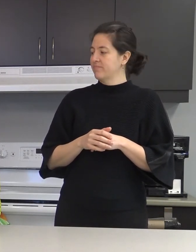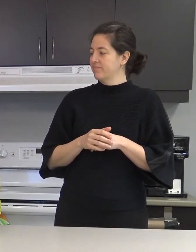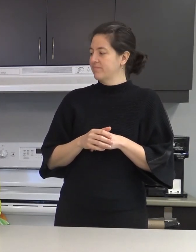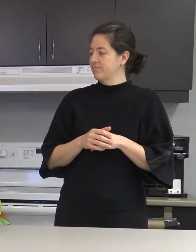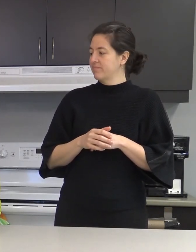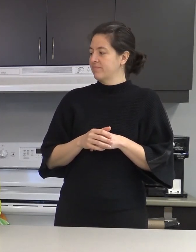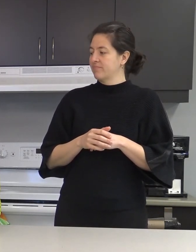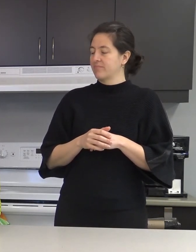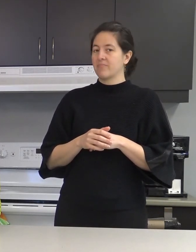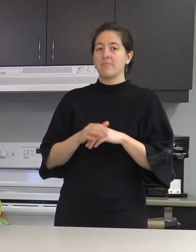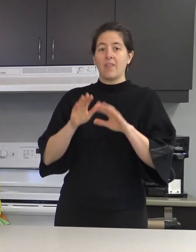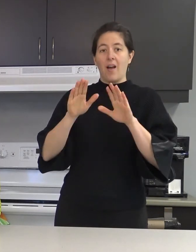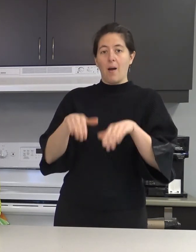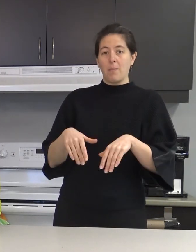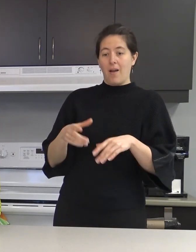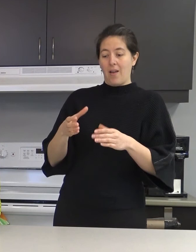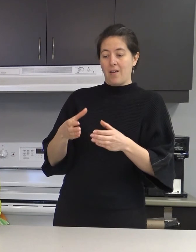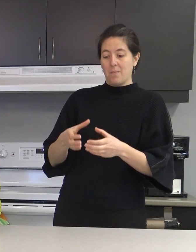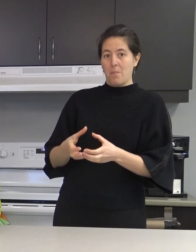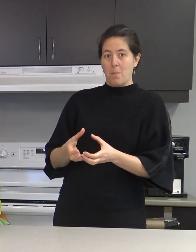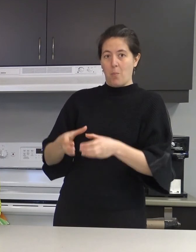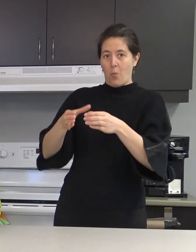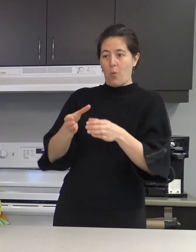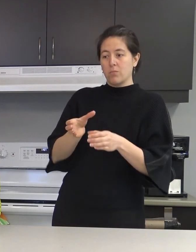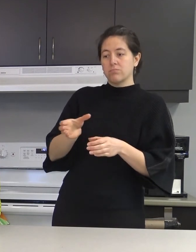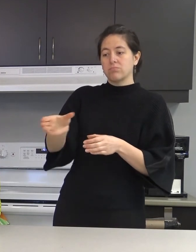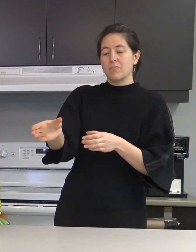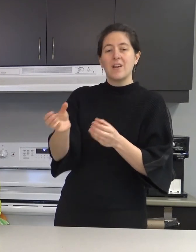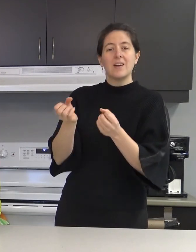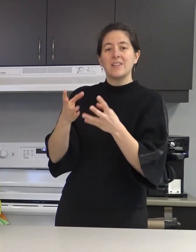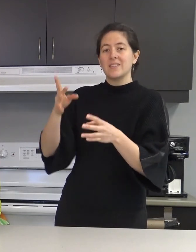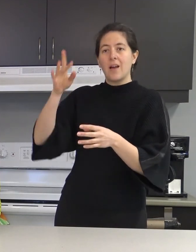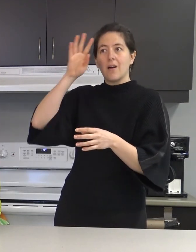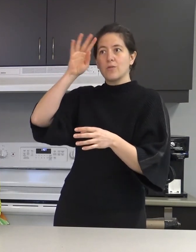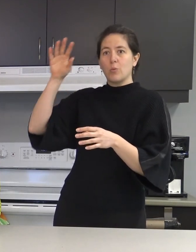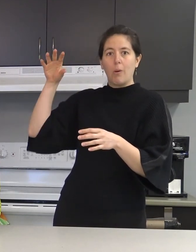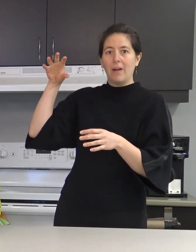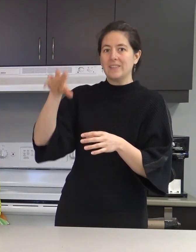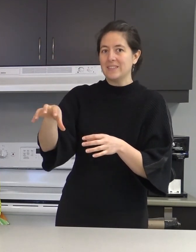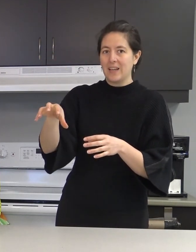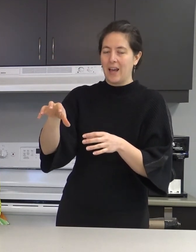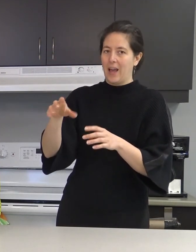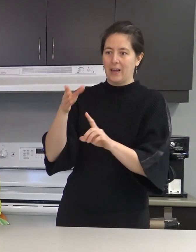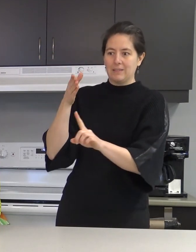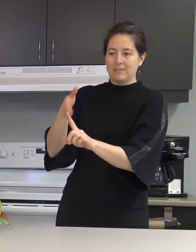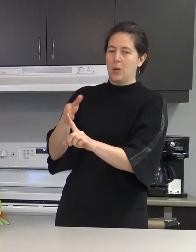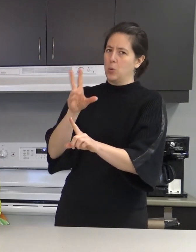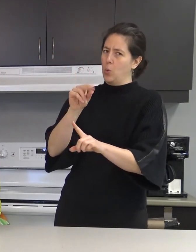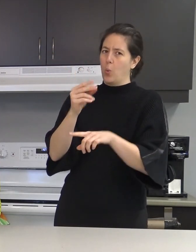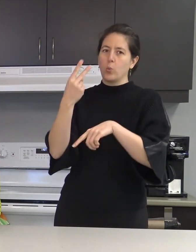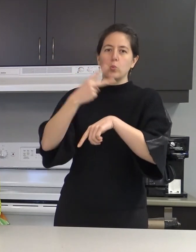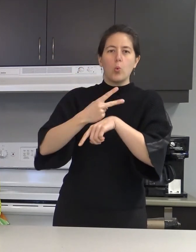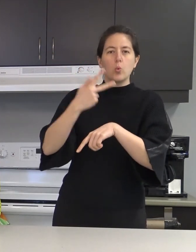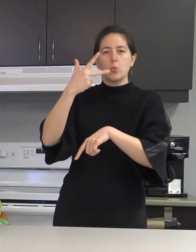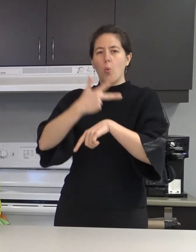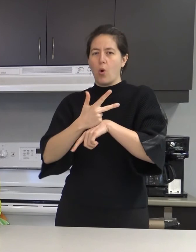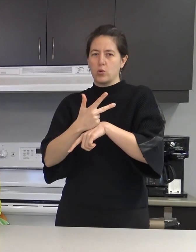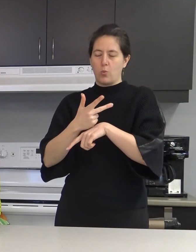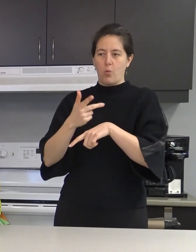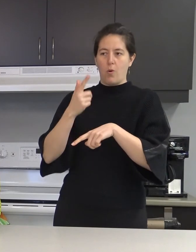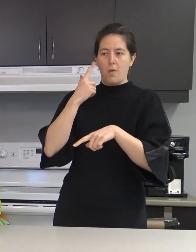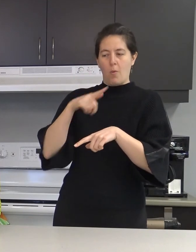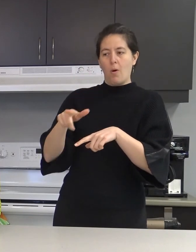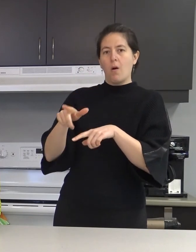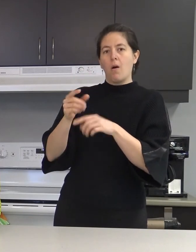qu'on le place dans un endroit sans soleil direct, là, pas de soleil direct pour 2 ou 3 jours, pour que la